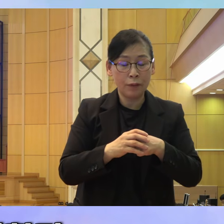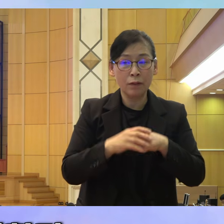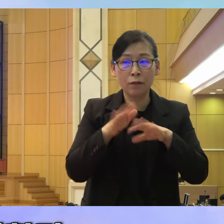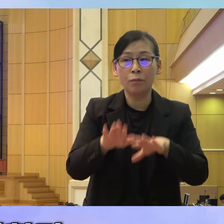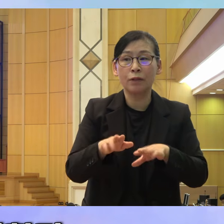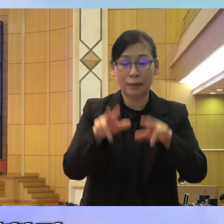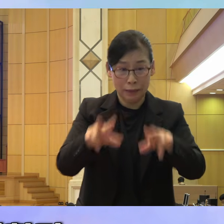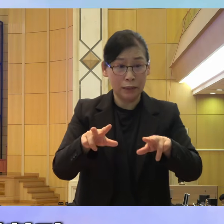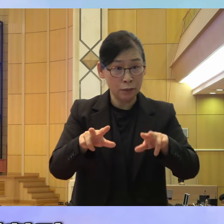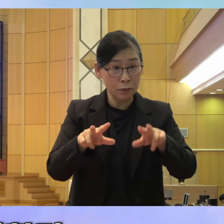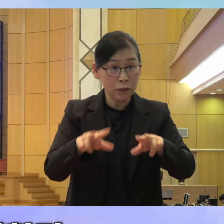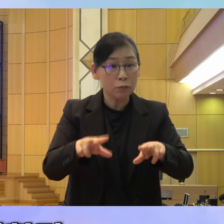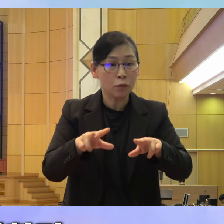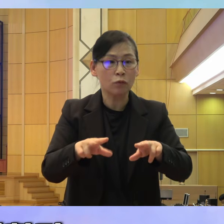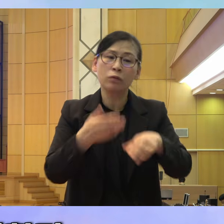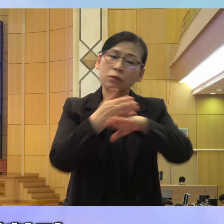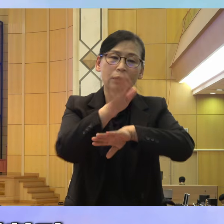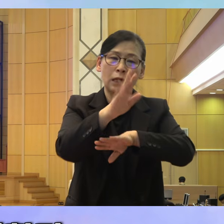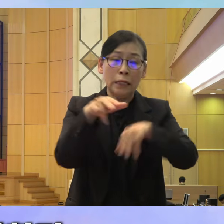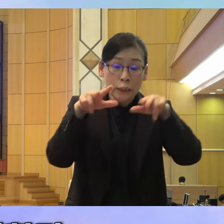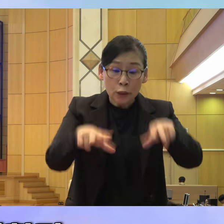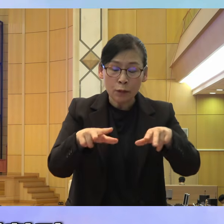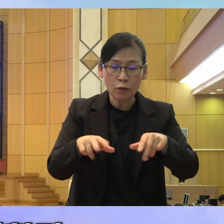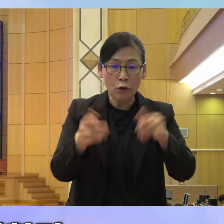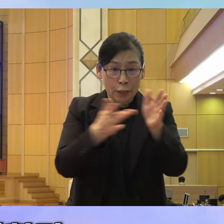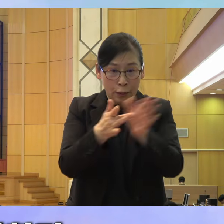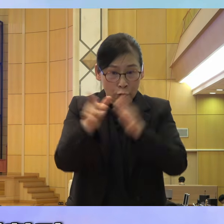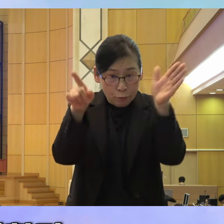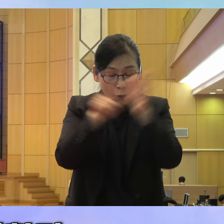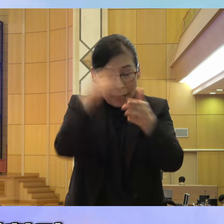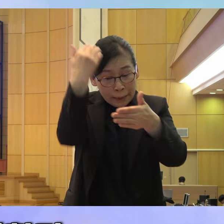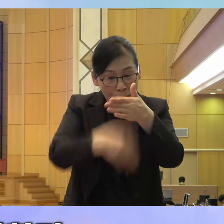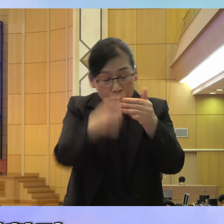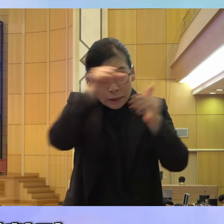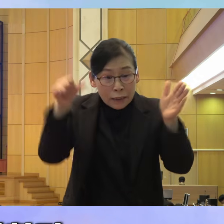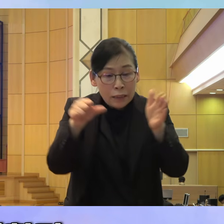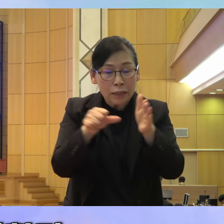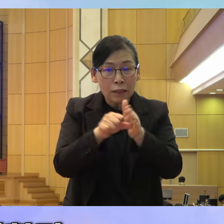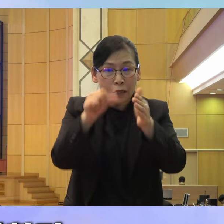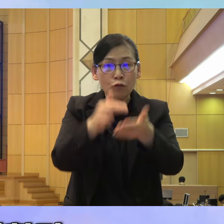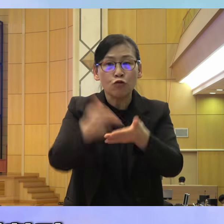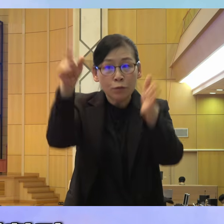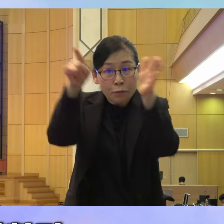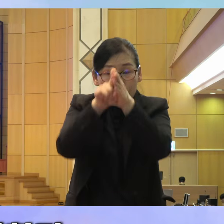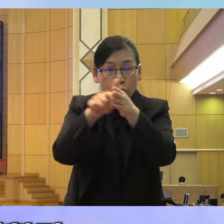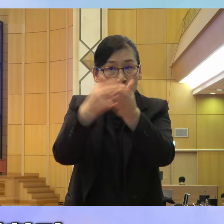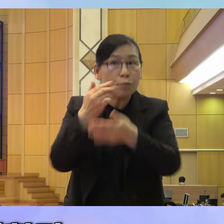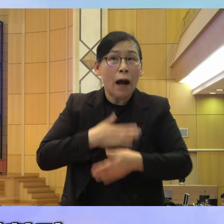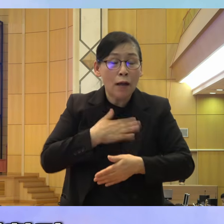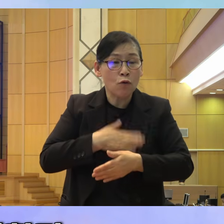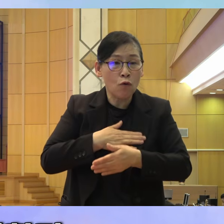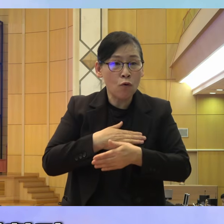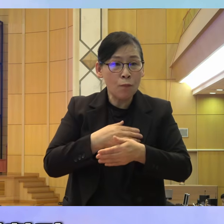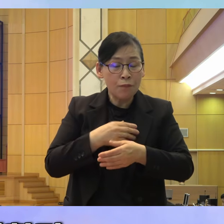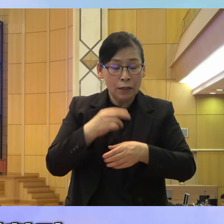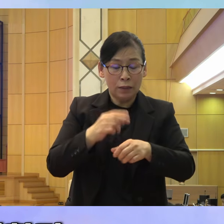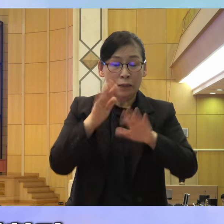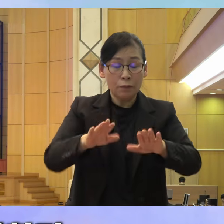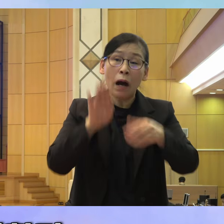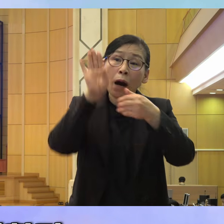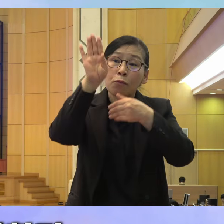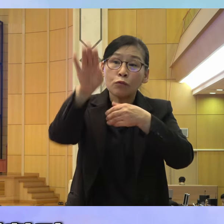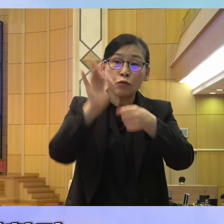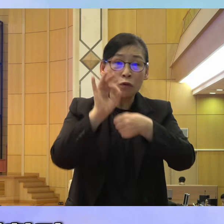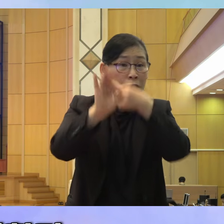그러면 이제라도 청년 때 못지않게 남은 생애라도 한마디로 말하면 10년 살